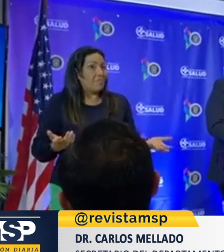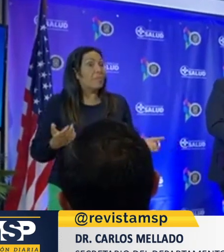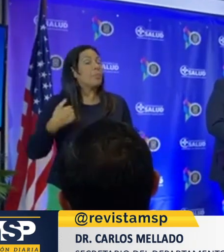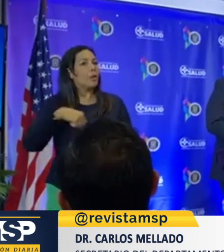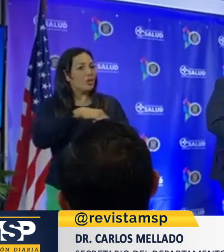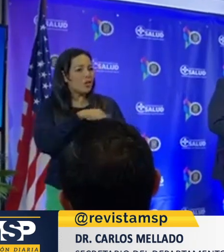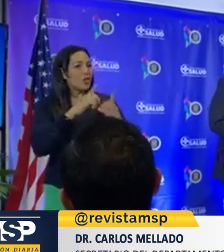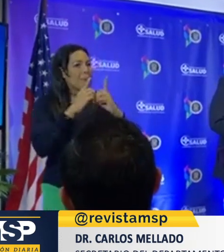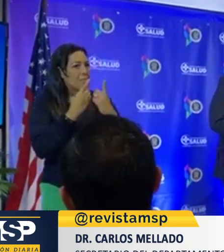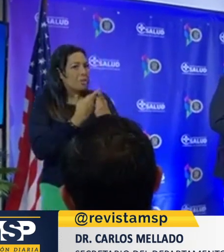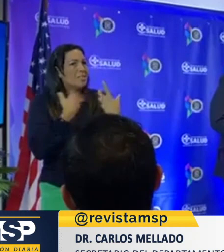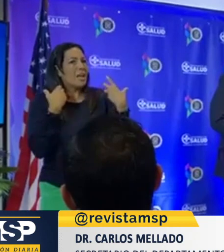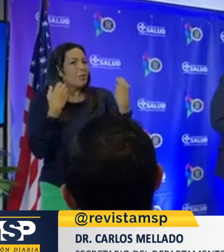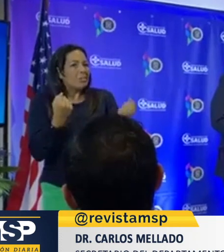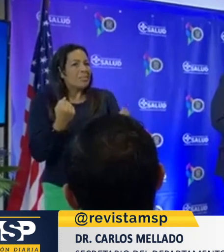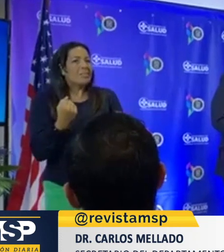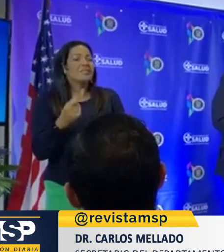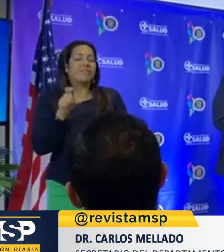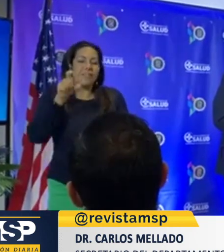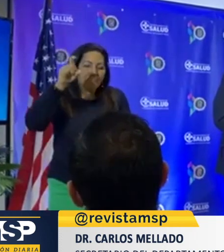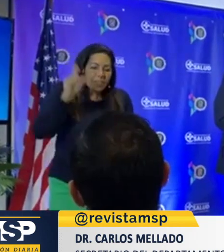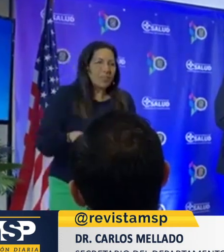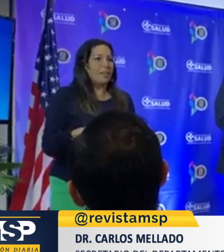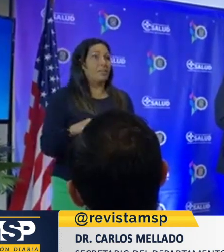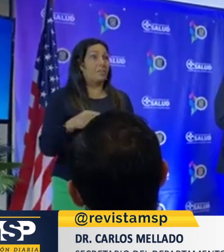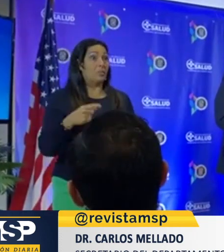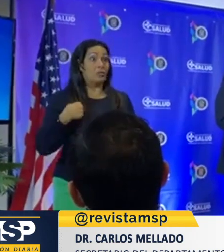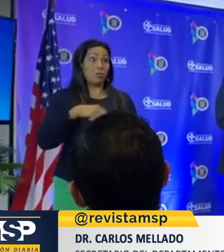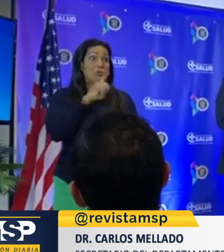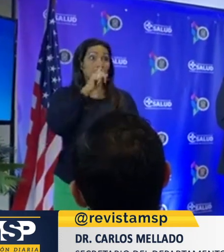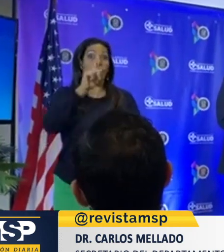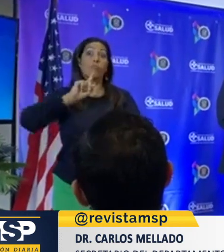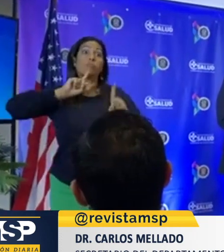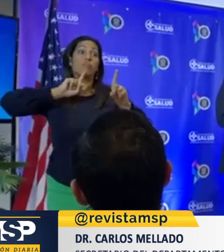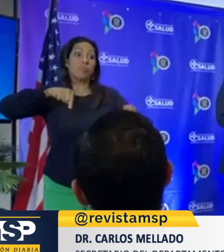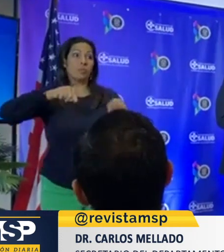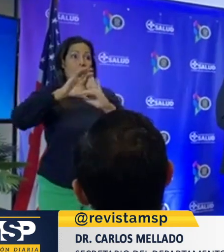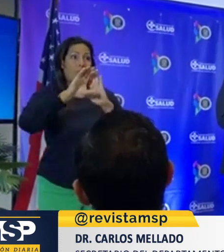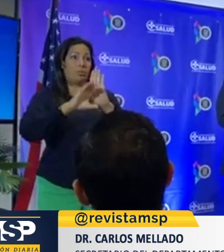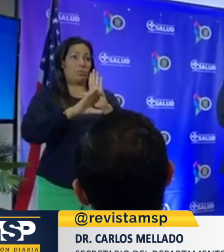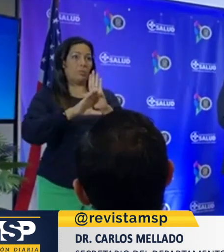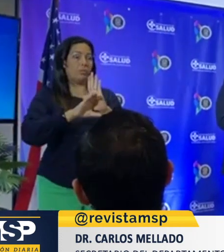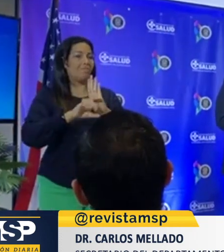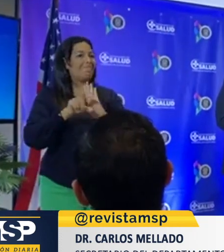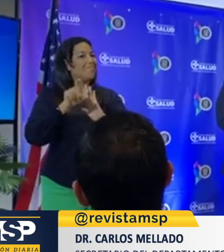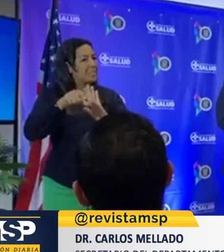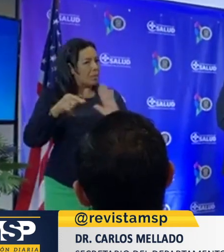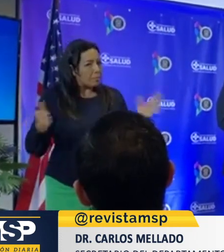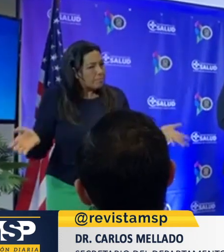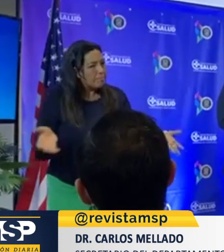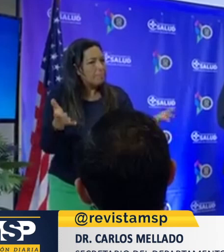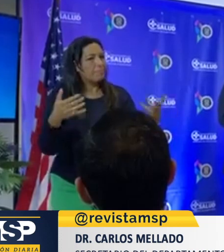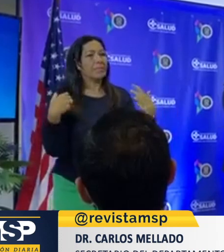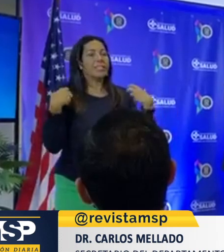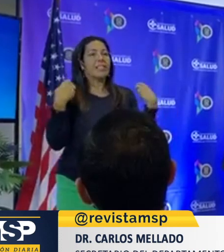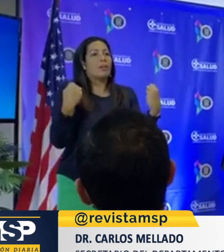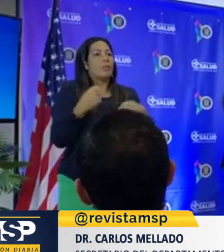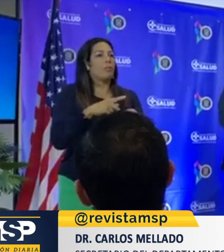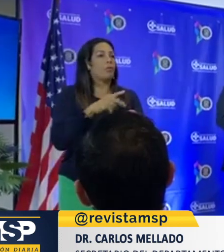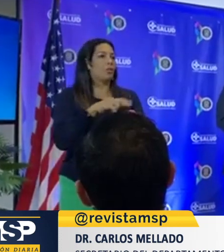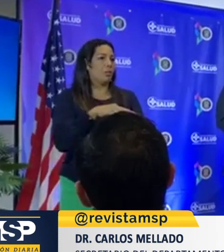Salud tiene la obligación constitucional de promover y prevenir la salud en Puerto Rico, de